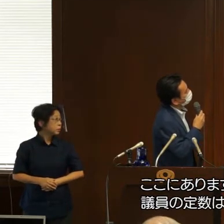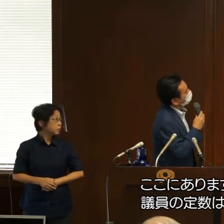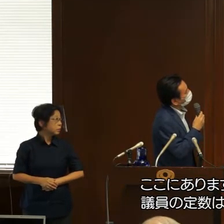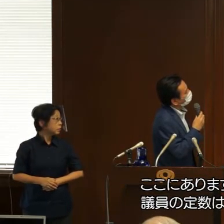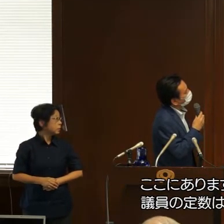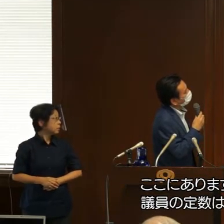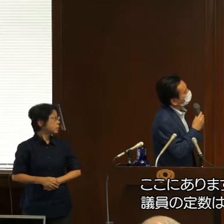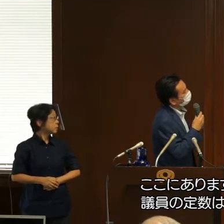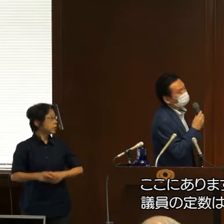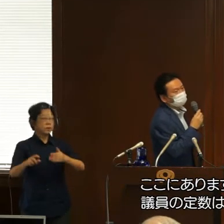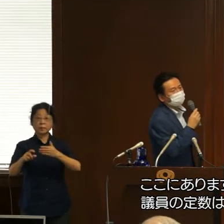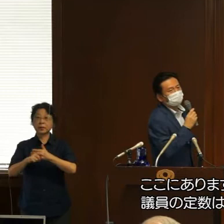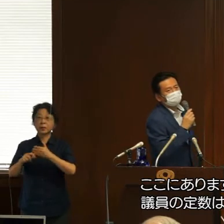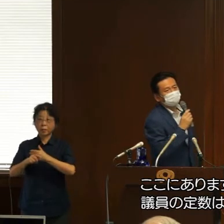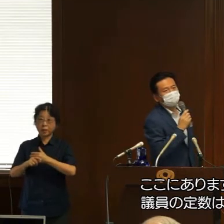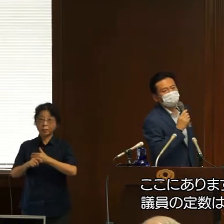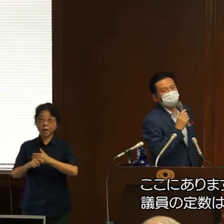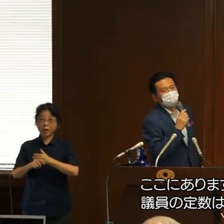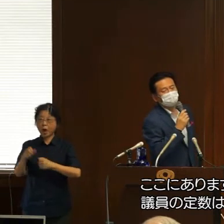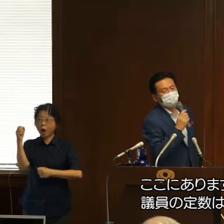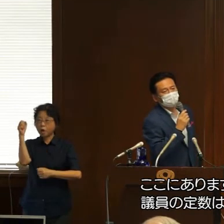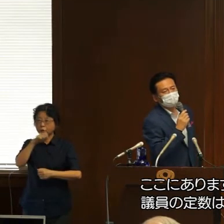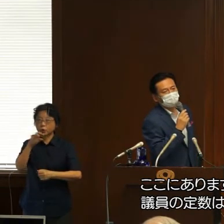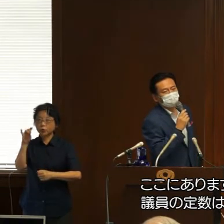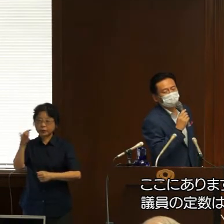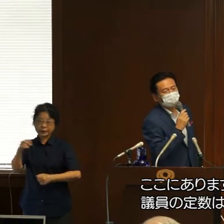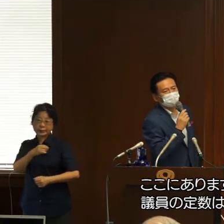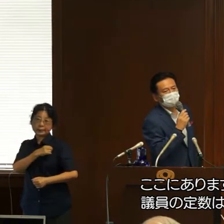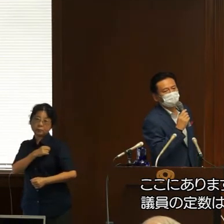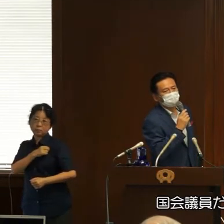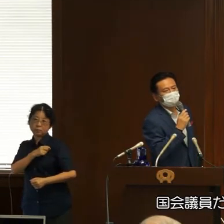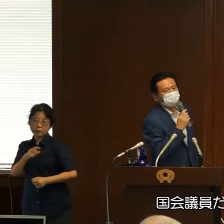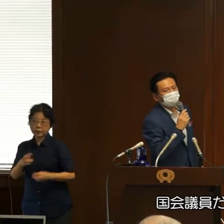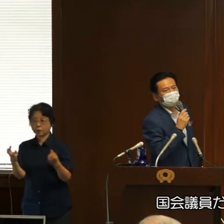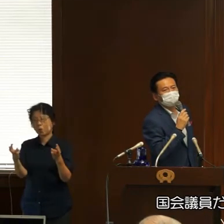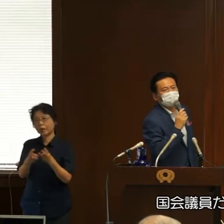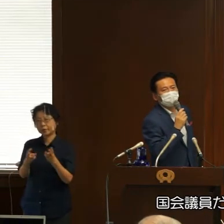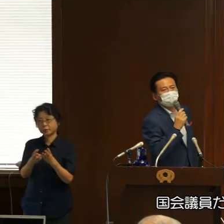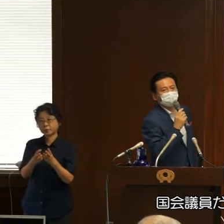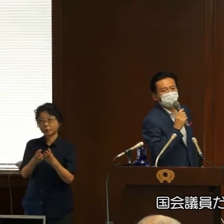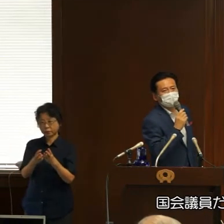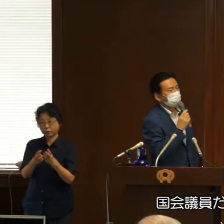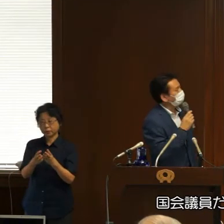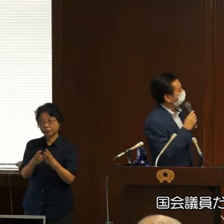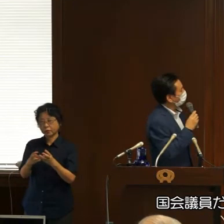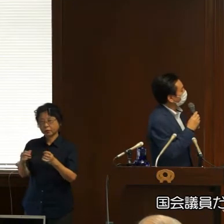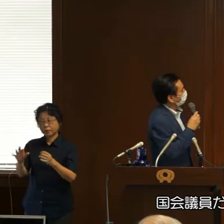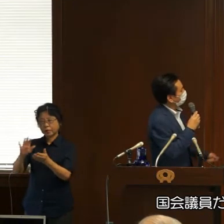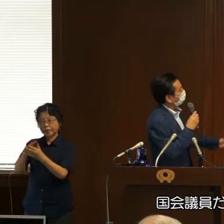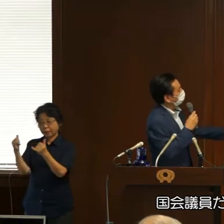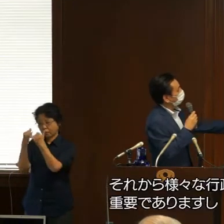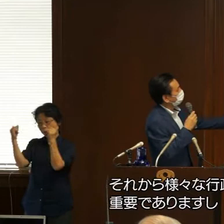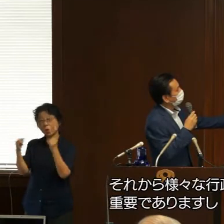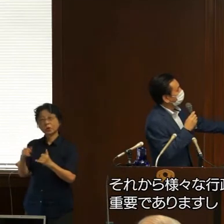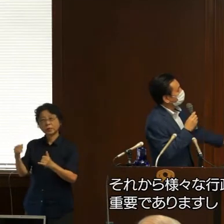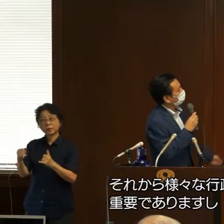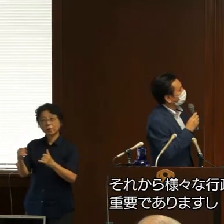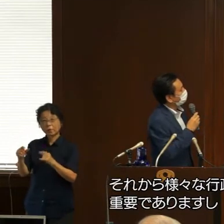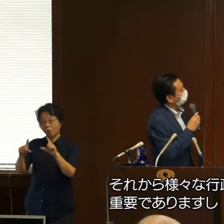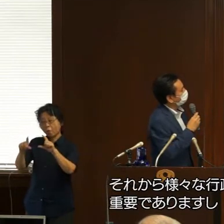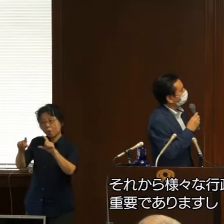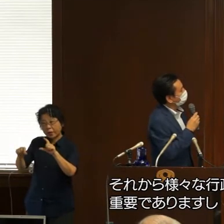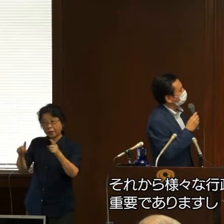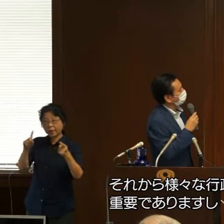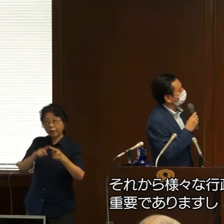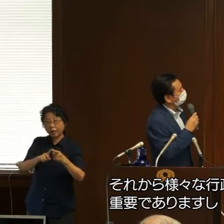議員さんの人口であれ割りますから、国会議員だとか県会議員とか、それからさまざ